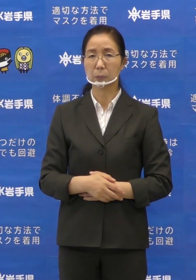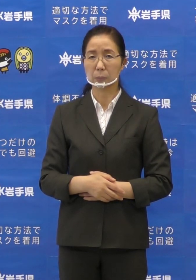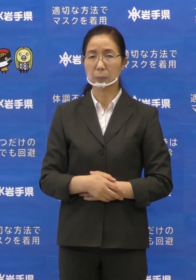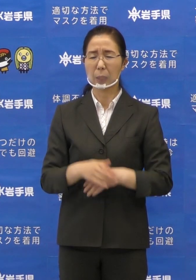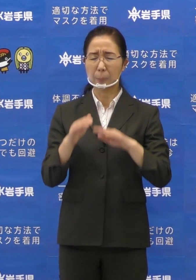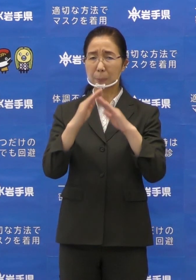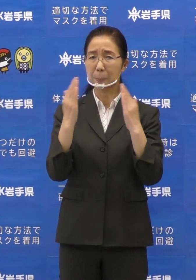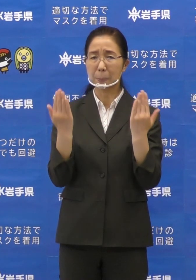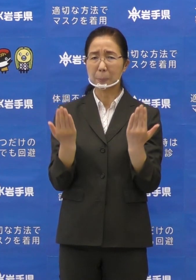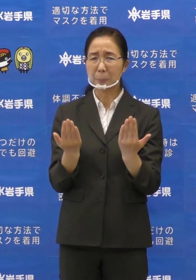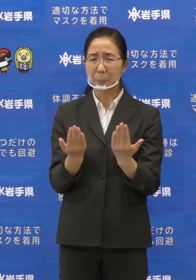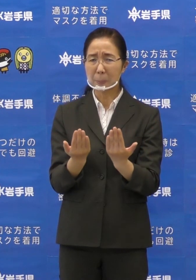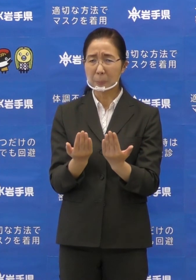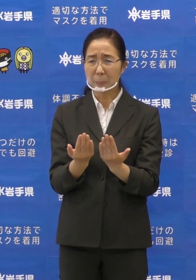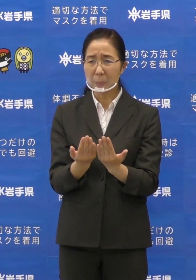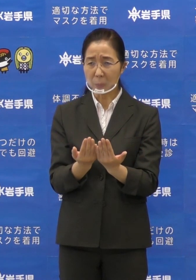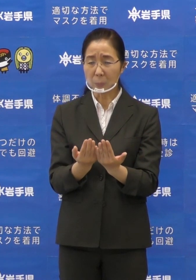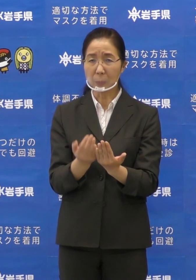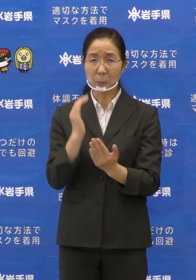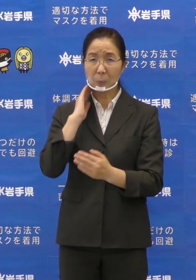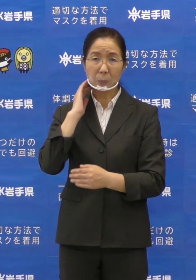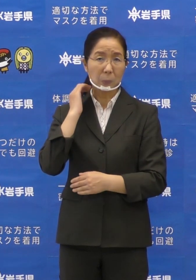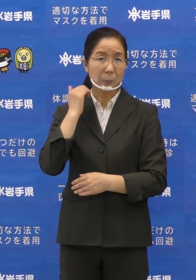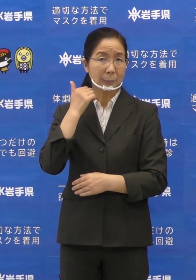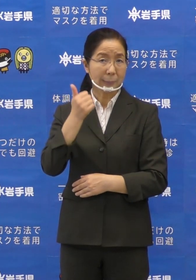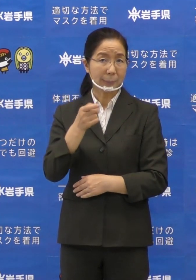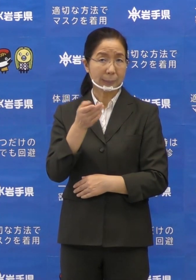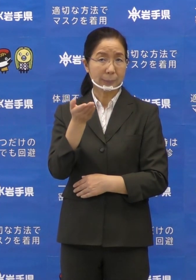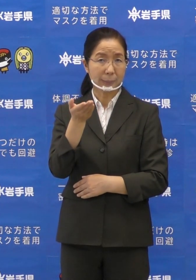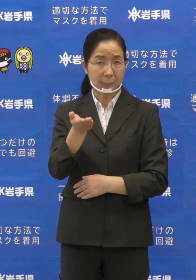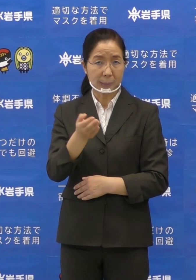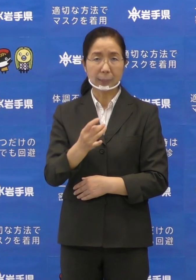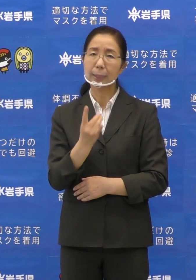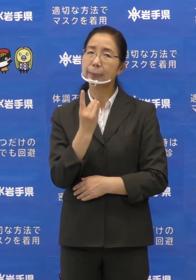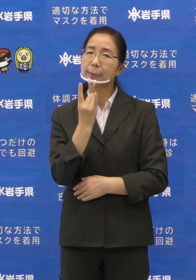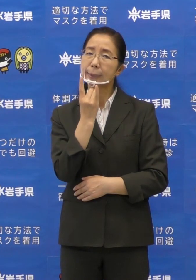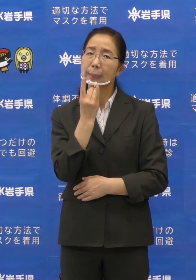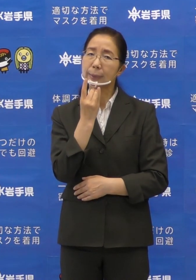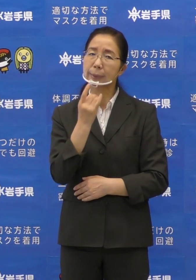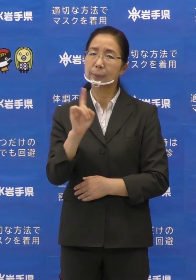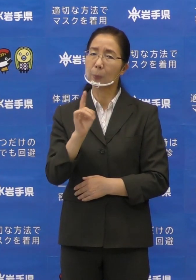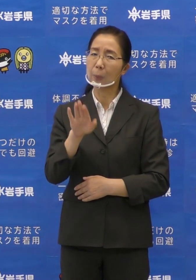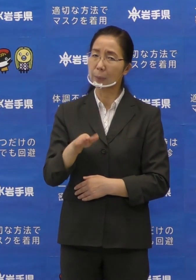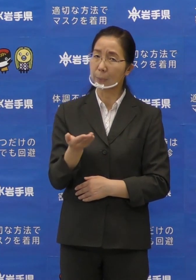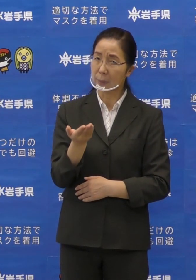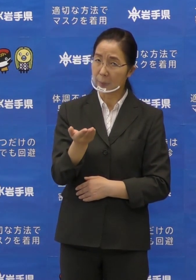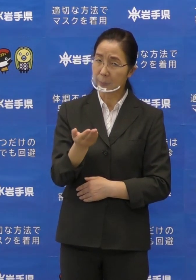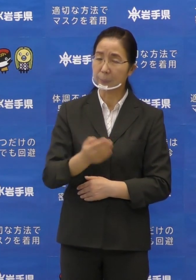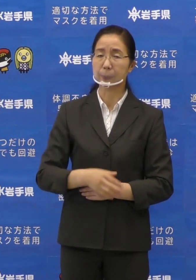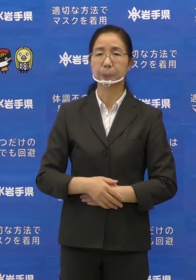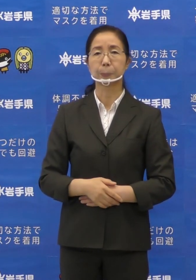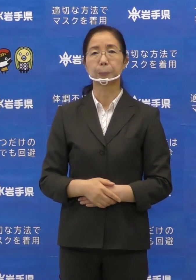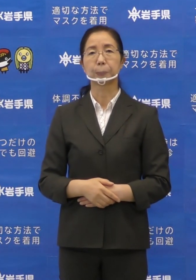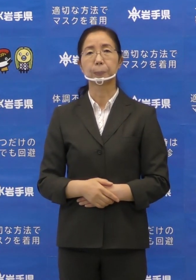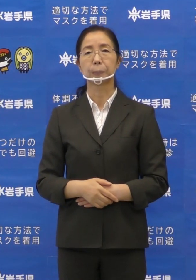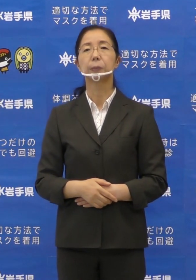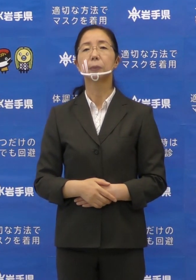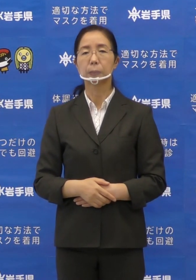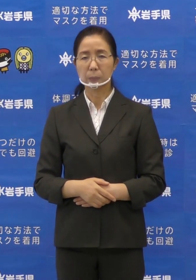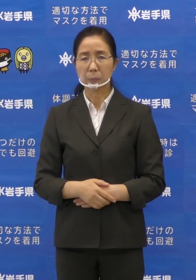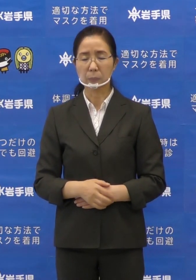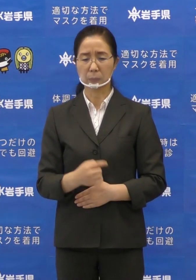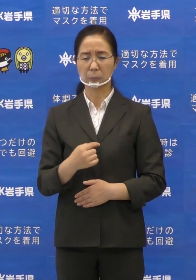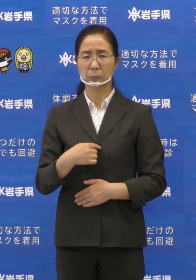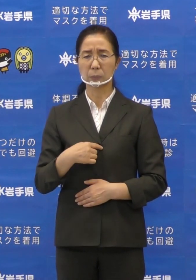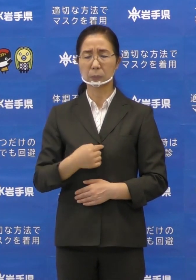方ではあると思うんですけど、知事の方からこうどのようにこう今後期待していきたいかとコメントいただけ あまり